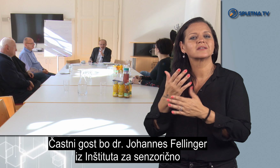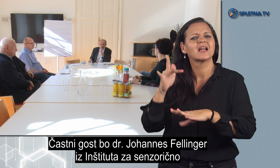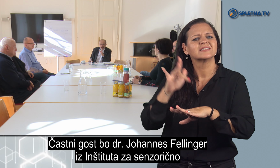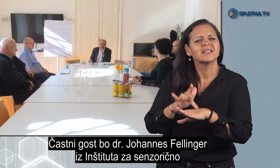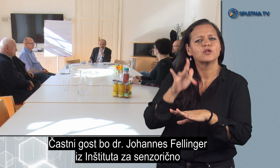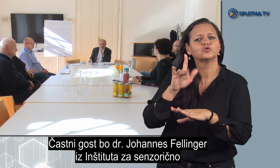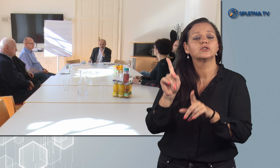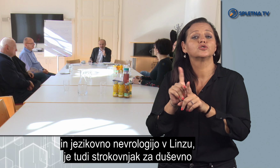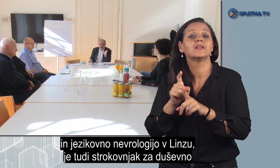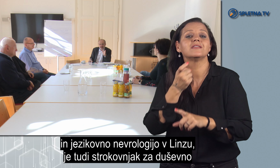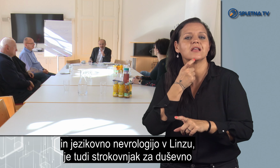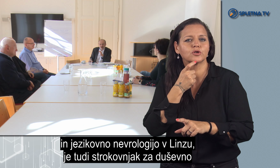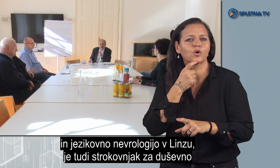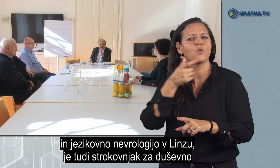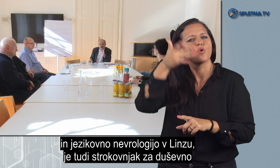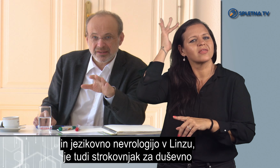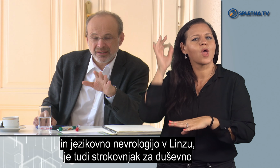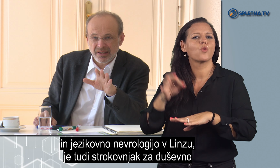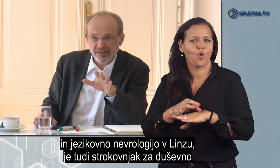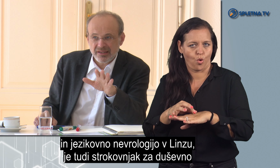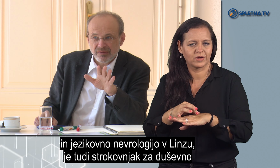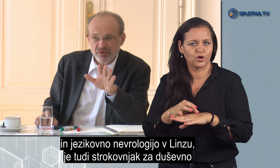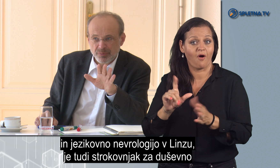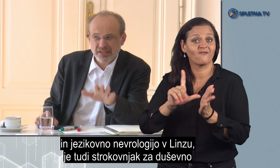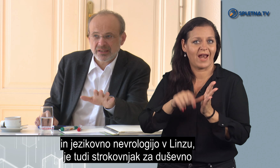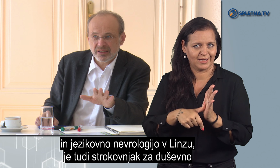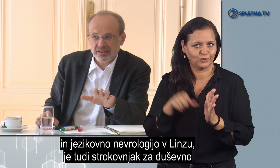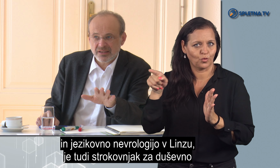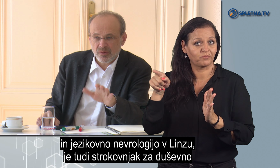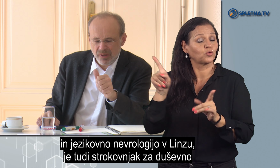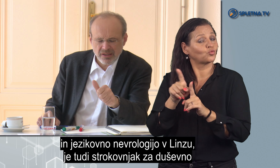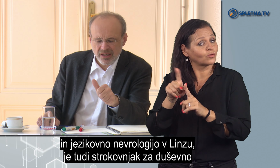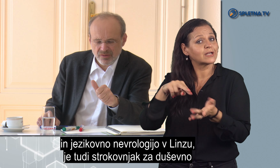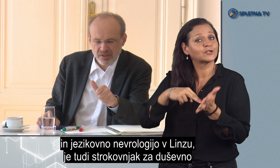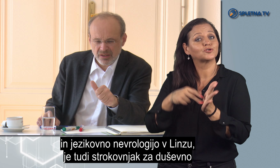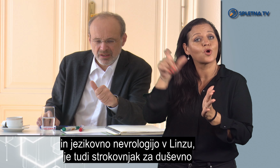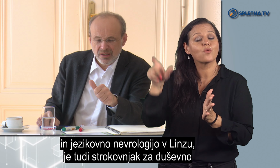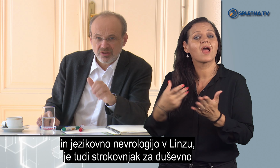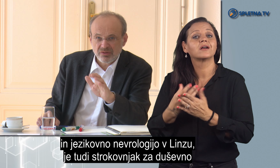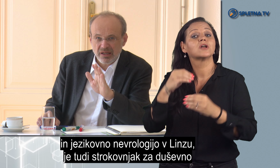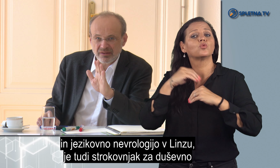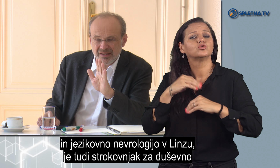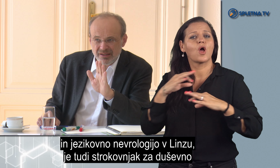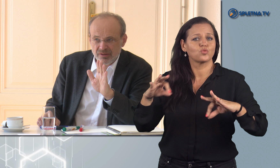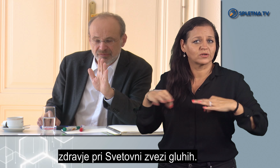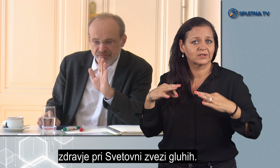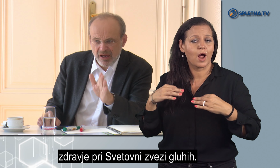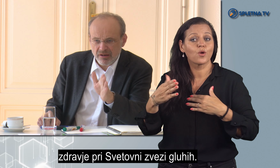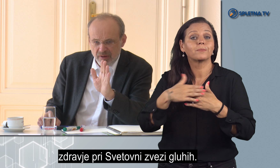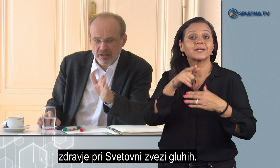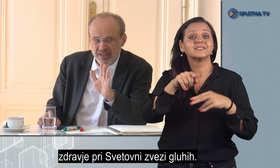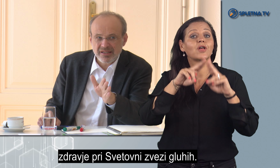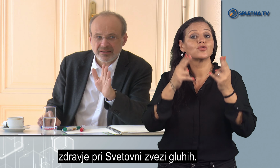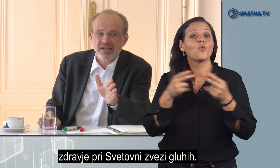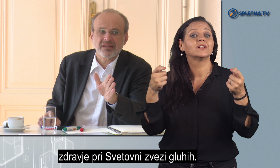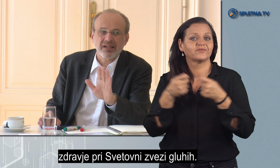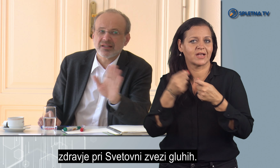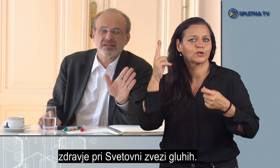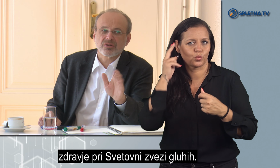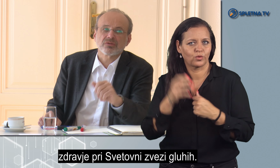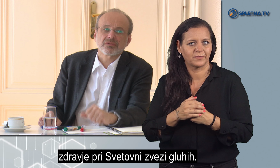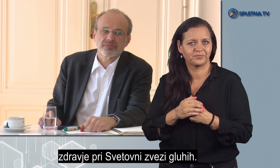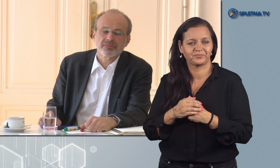za senzorično in jezikovno nevrologijo v Linzu, ki je tudi strokovnjak za duševno zdravje pri Svetovni zvezi gluhih.